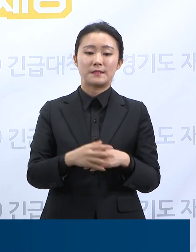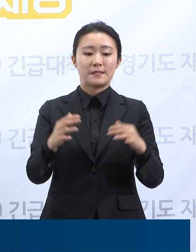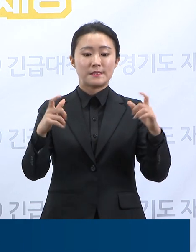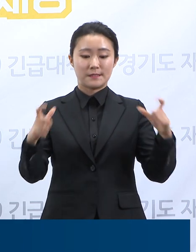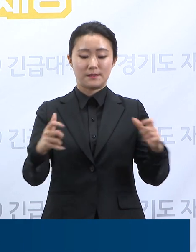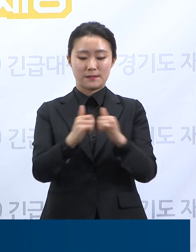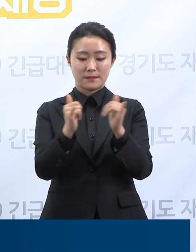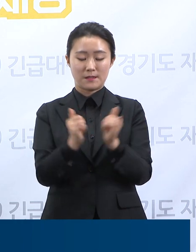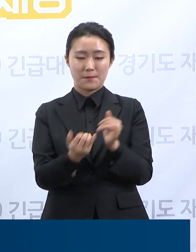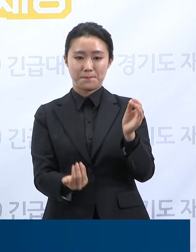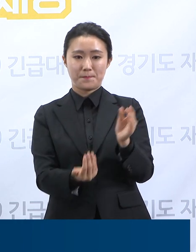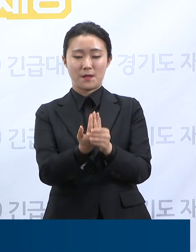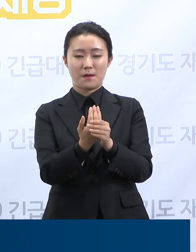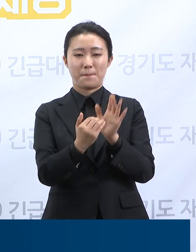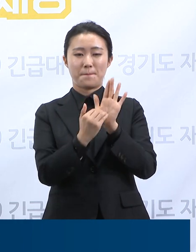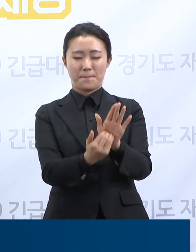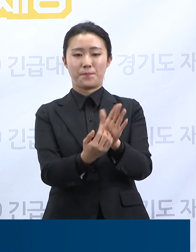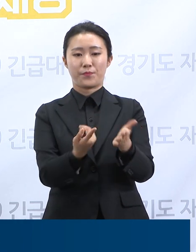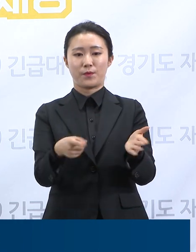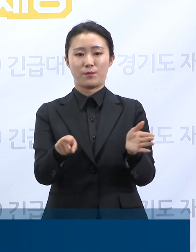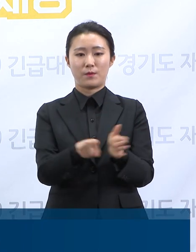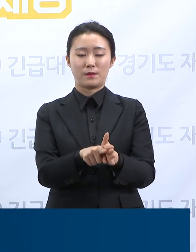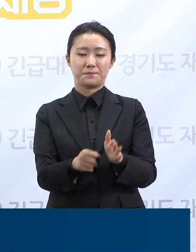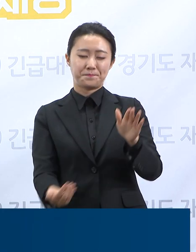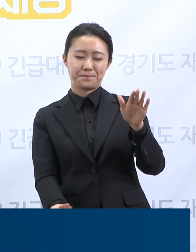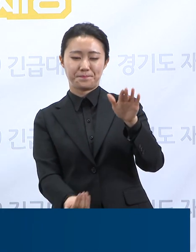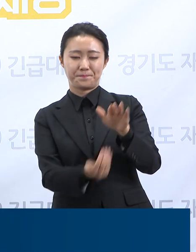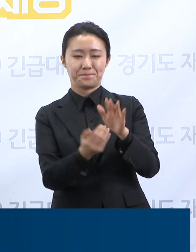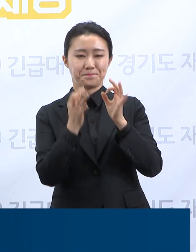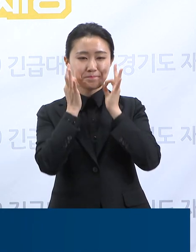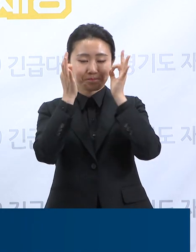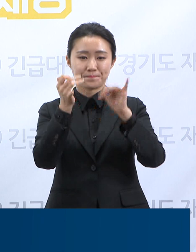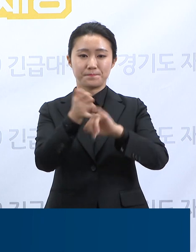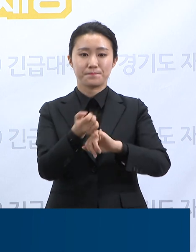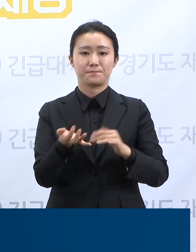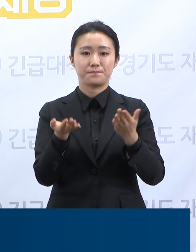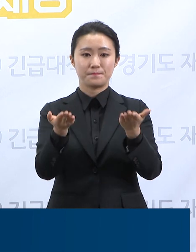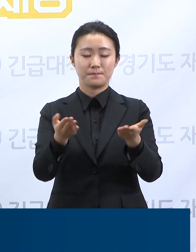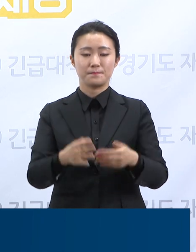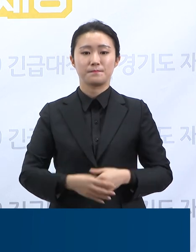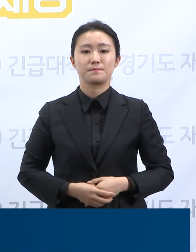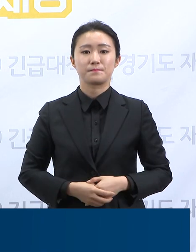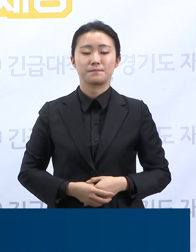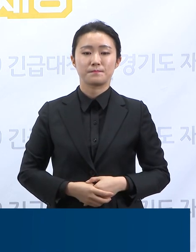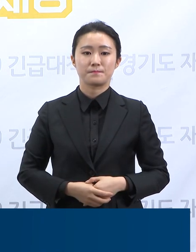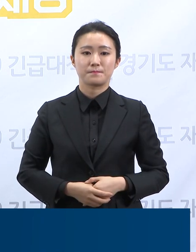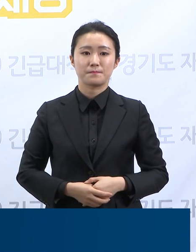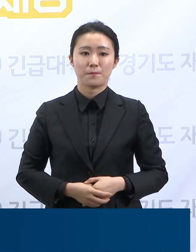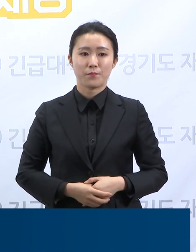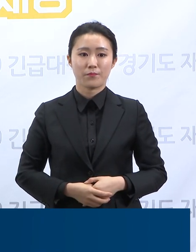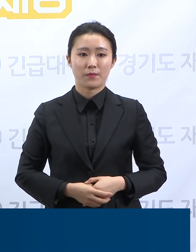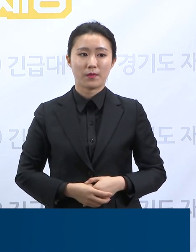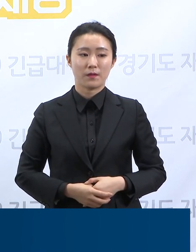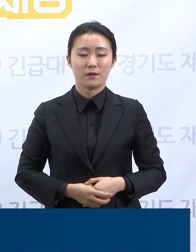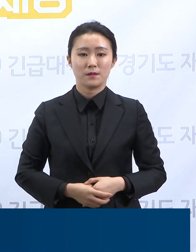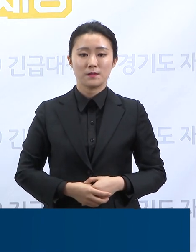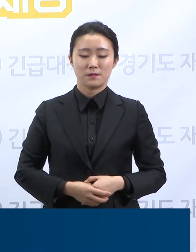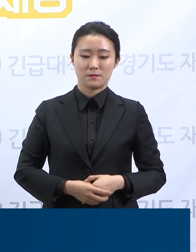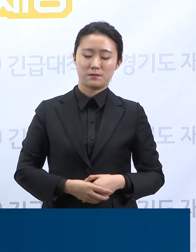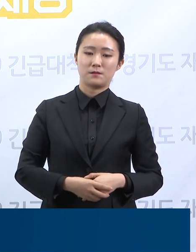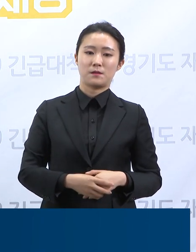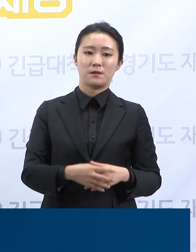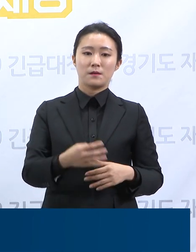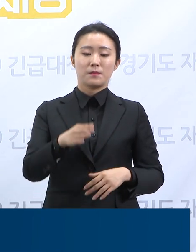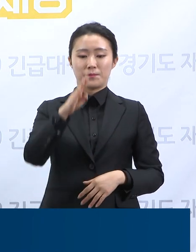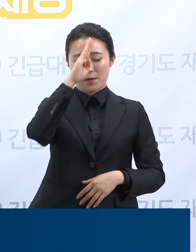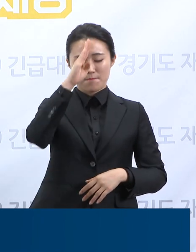방심은 금물이며 긴장의 끈을 놓지 말아야 합니다. 수도권을 중심으로 코로나19 산발적 집단 감염의 고리가 끊어지지